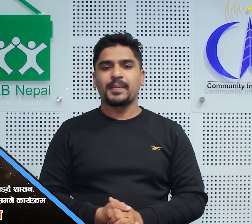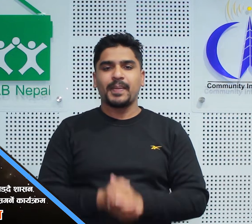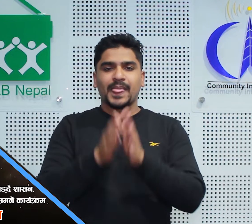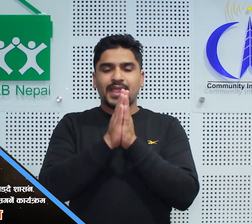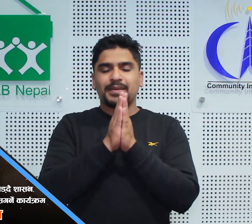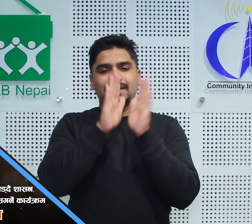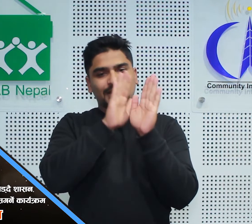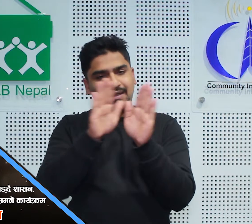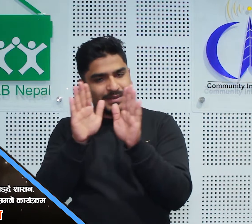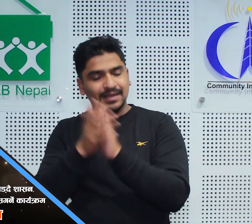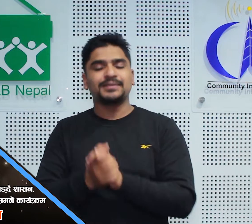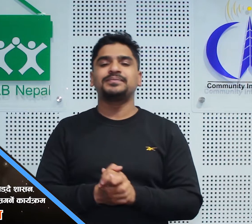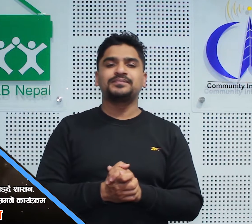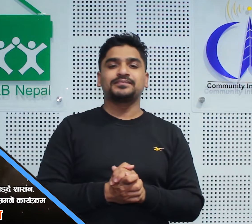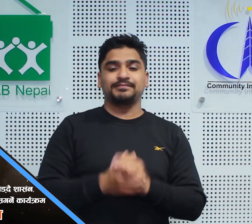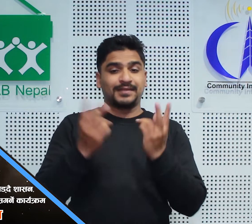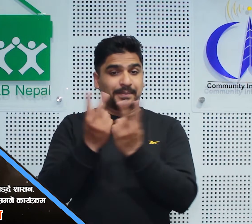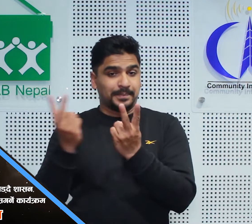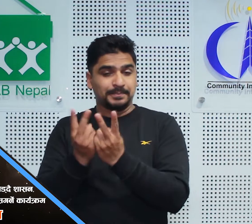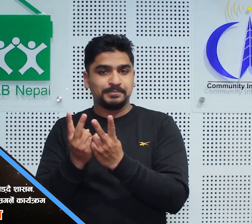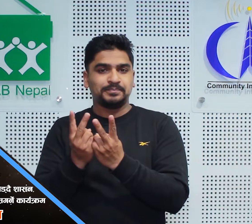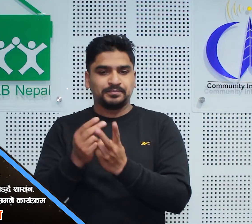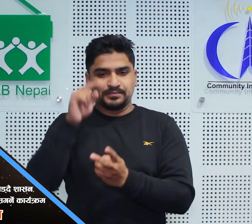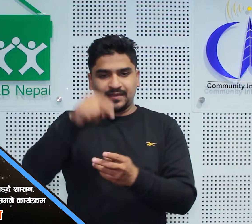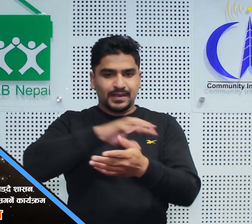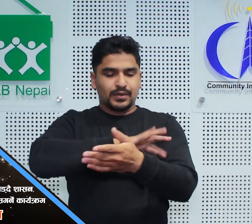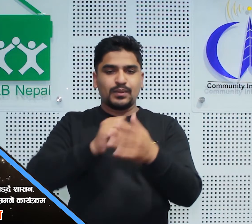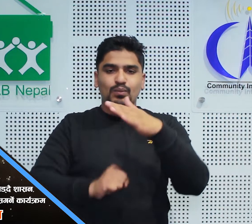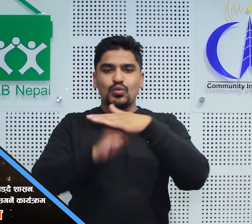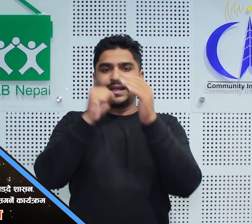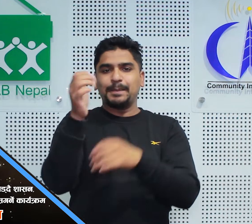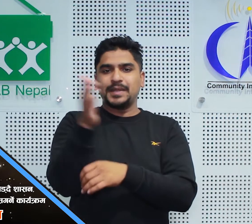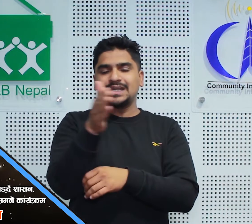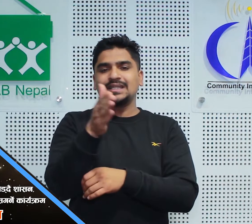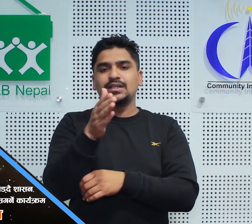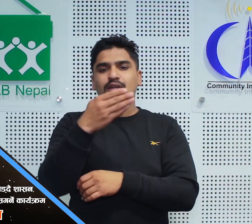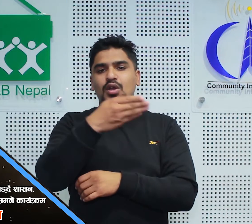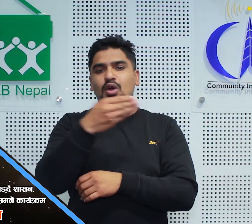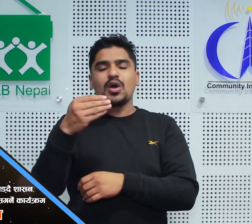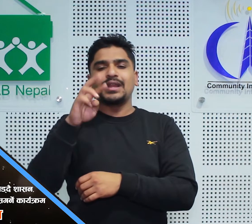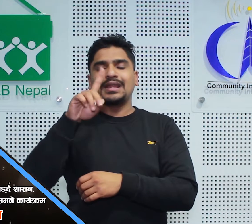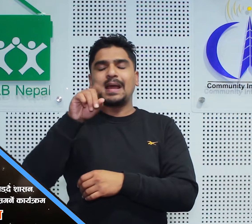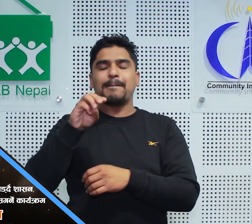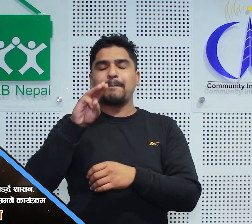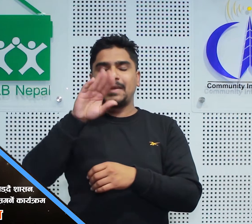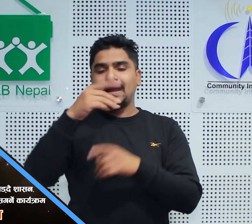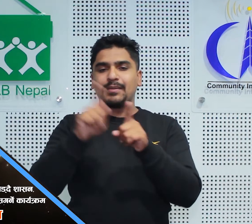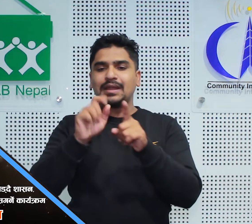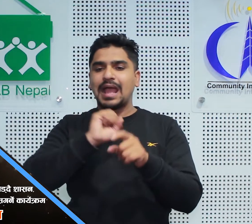नमस्कार, धन्यवाद। त्यस्तै यस प्रदेशका मुख्यमन्त्री हरिराम गौतमज्यूलाई पनि आफ्नो अमूल्य